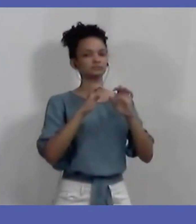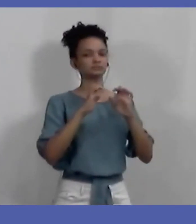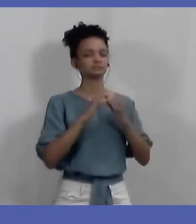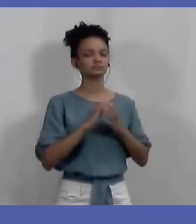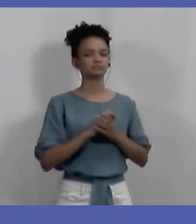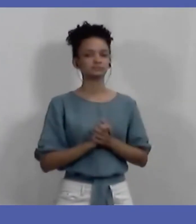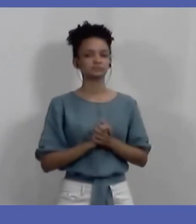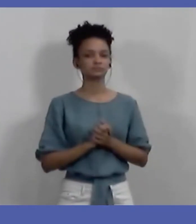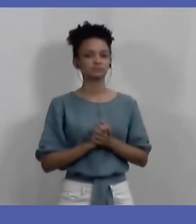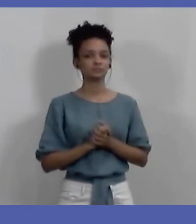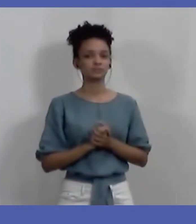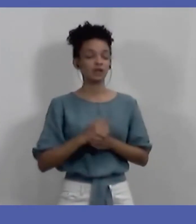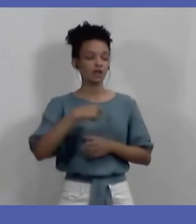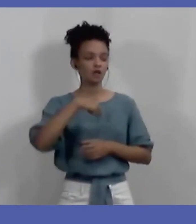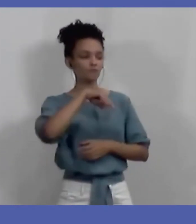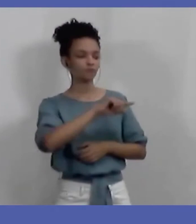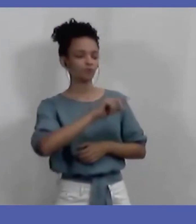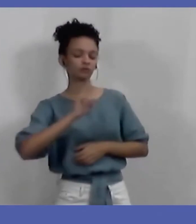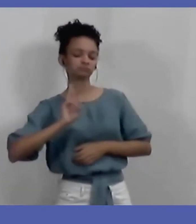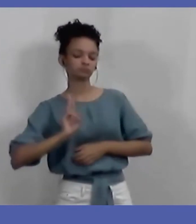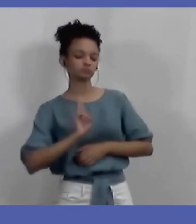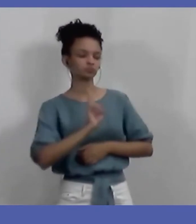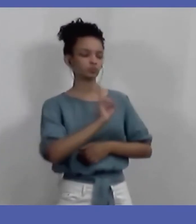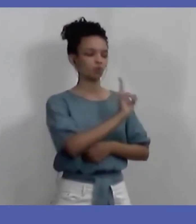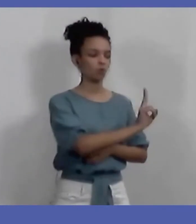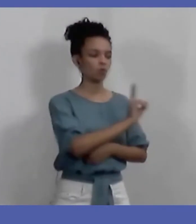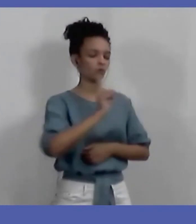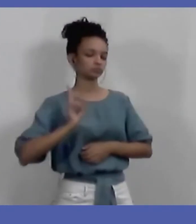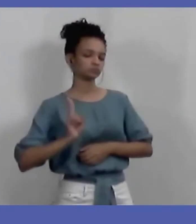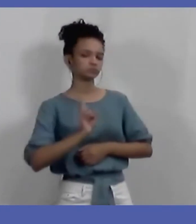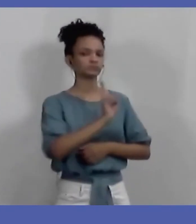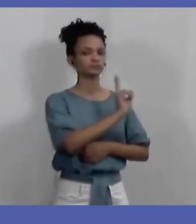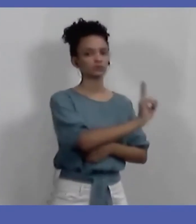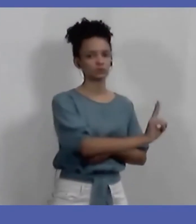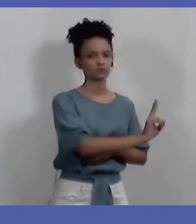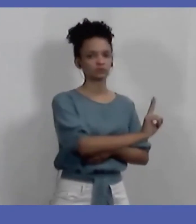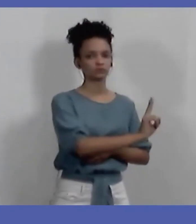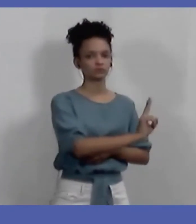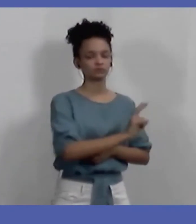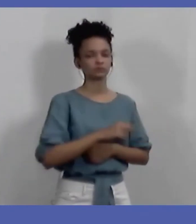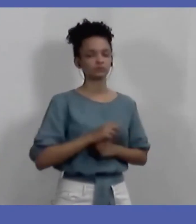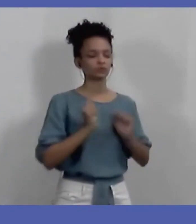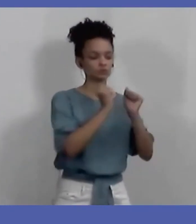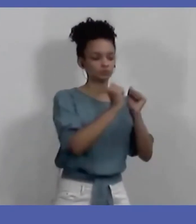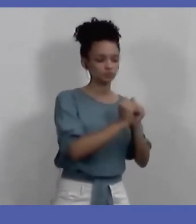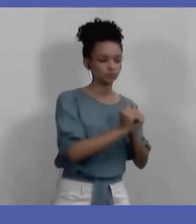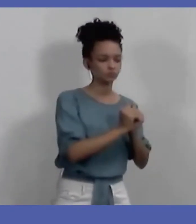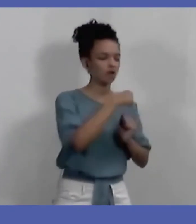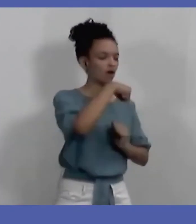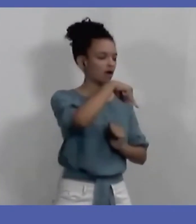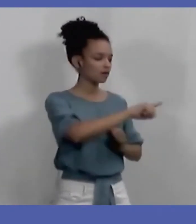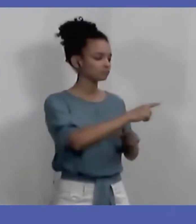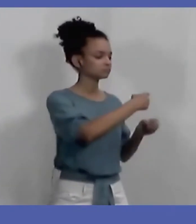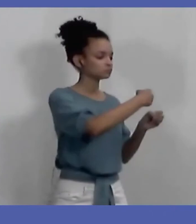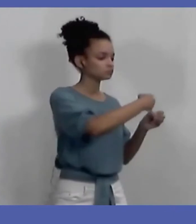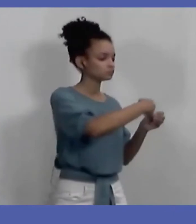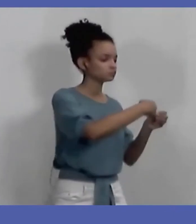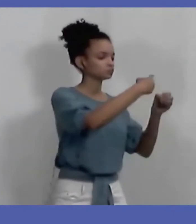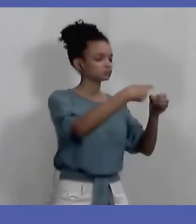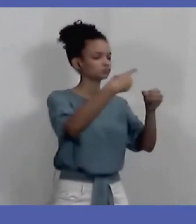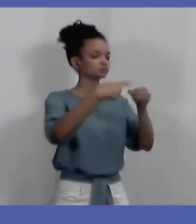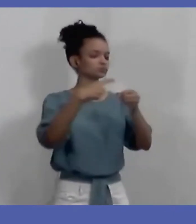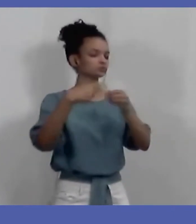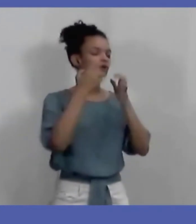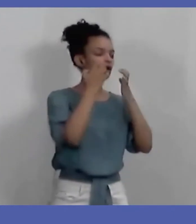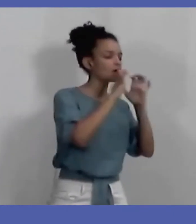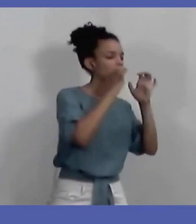em 2 para que precedessem em cada cidade e lugar aonde ele estava para